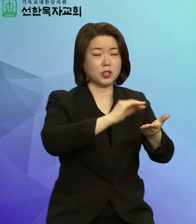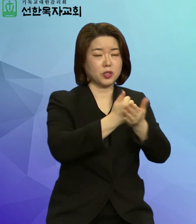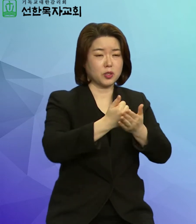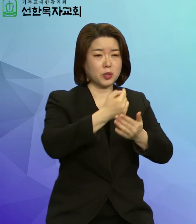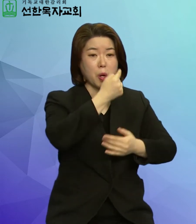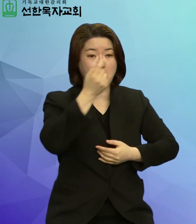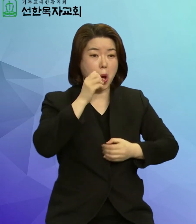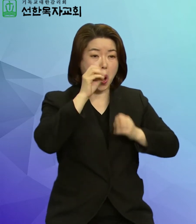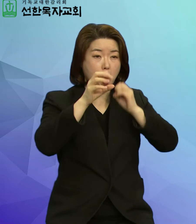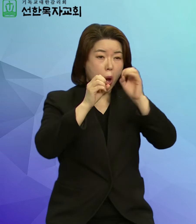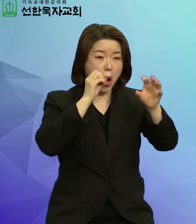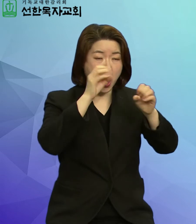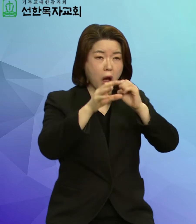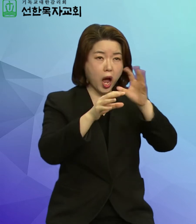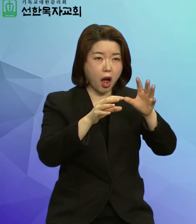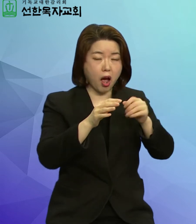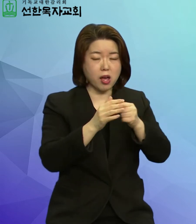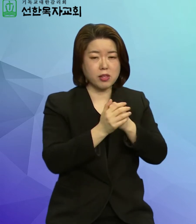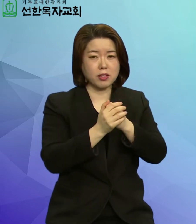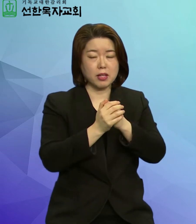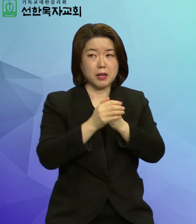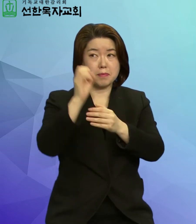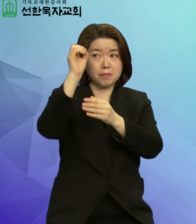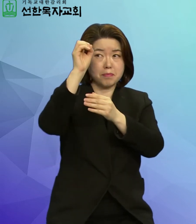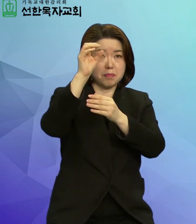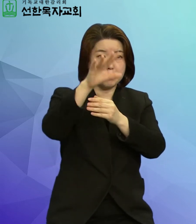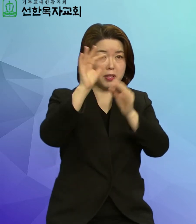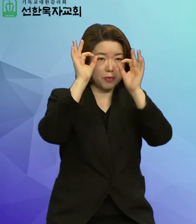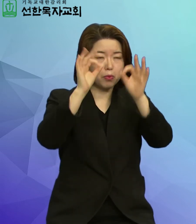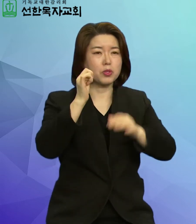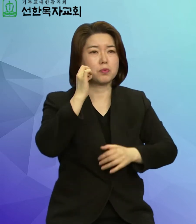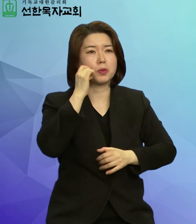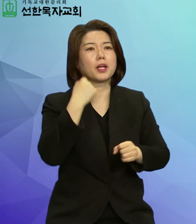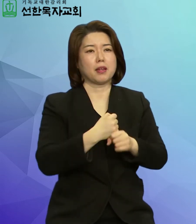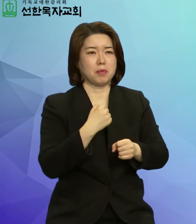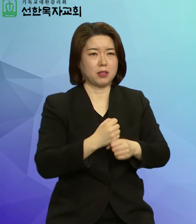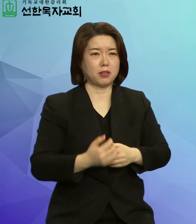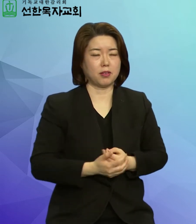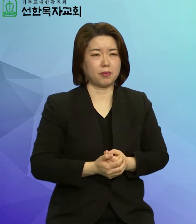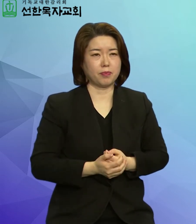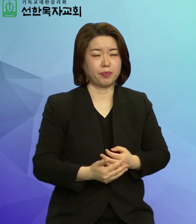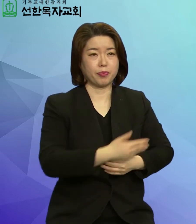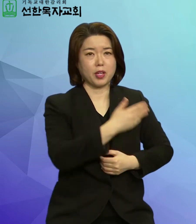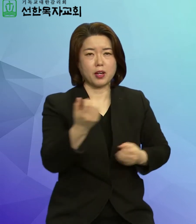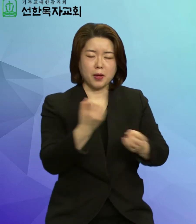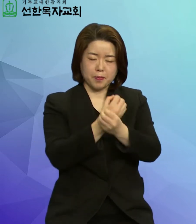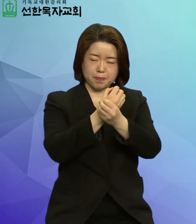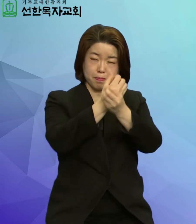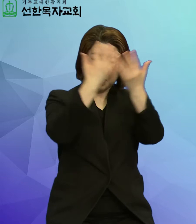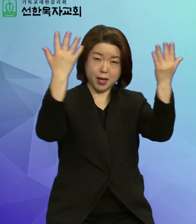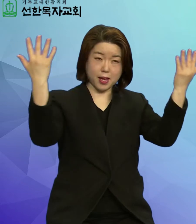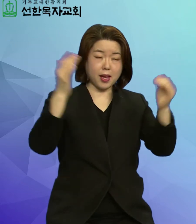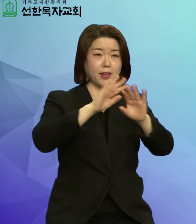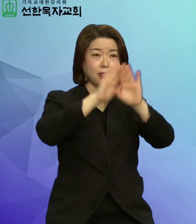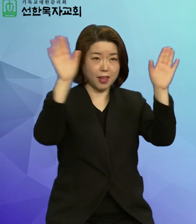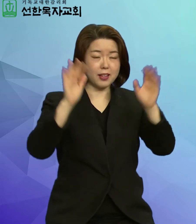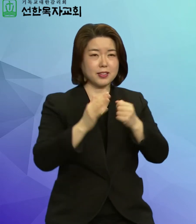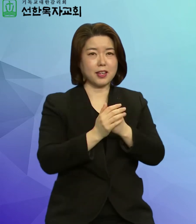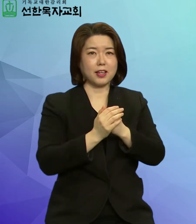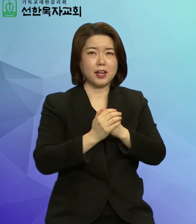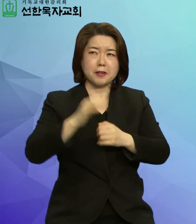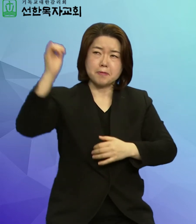예수 그리스도를 증거하는 복음의 빛을 보지 못하게 만든다는 것. 여러분, 환한